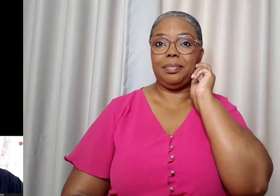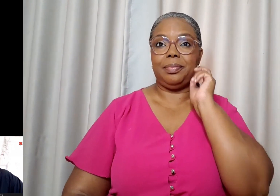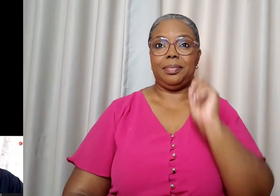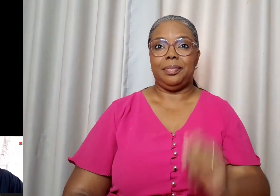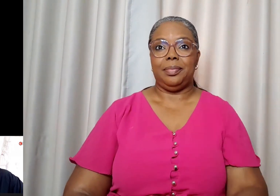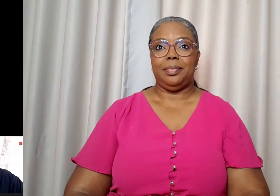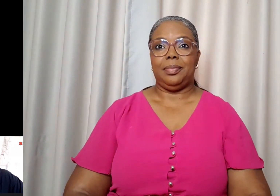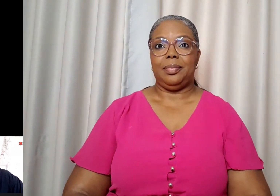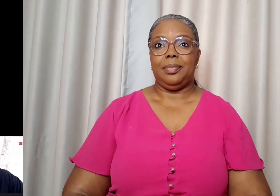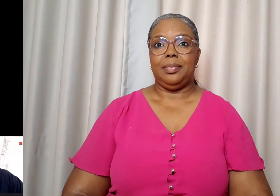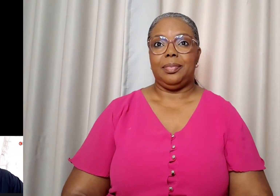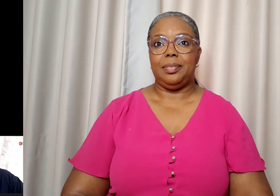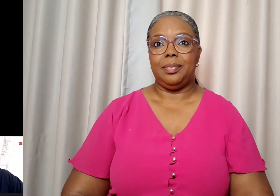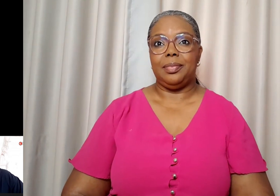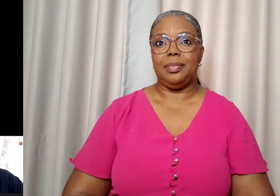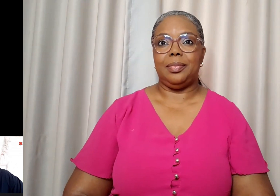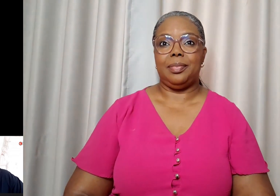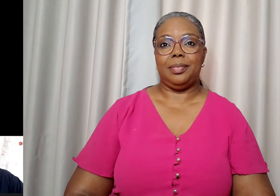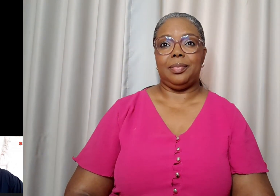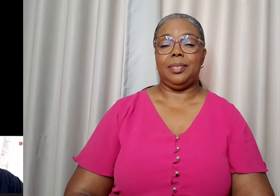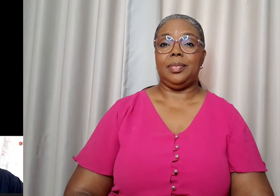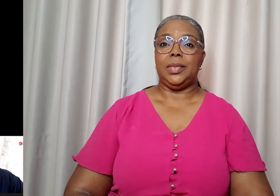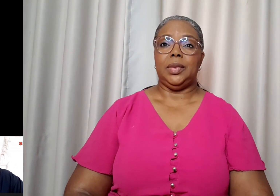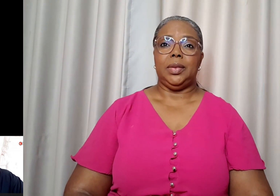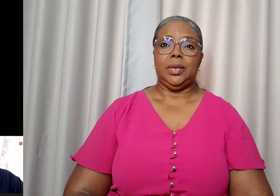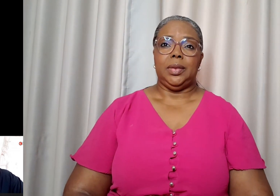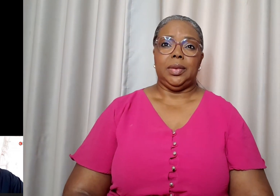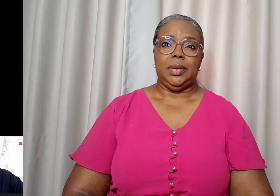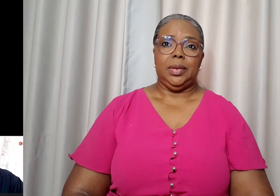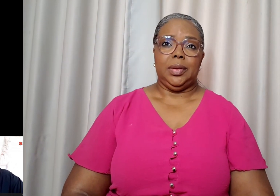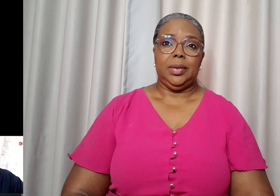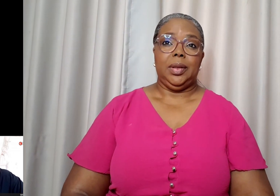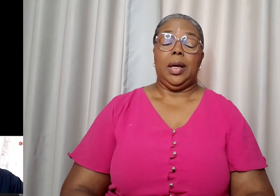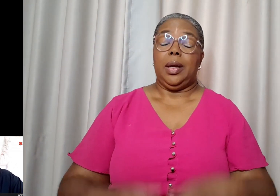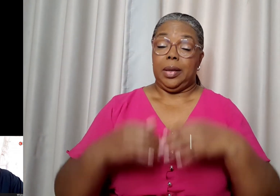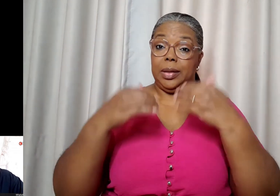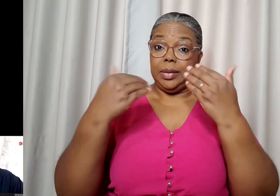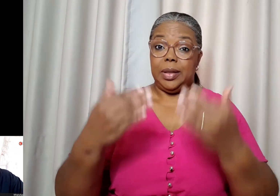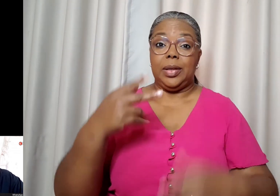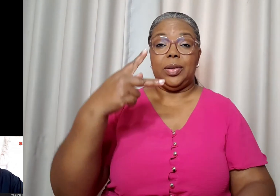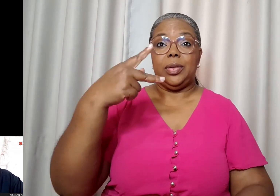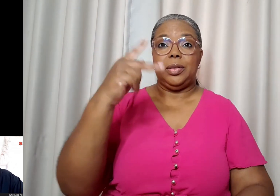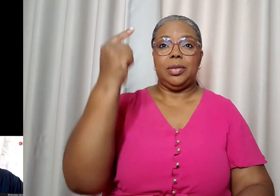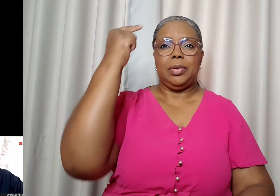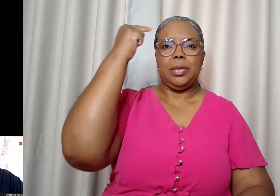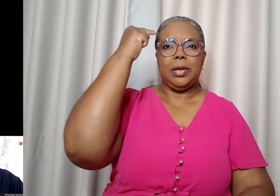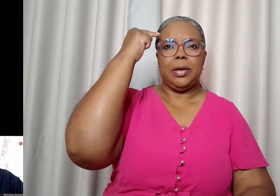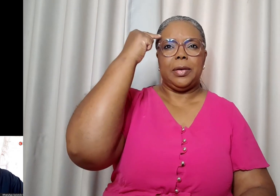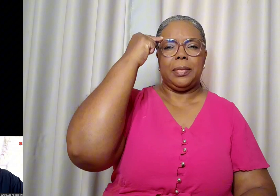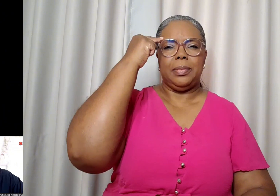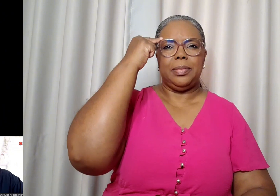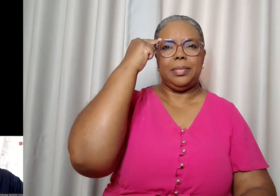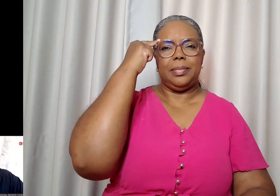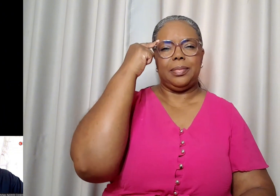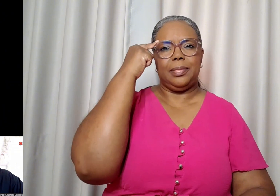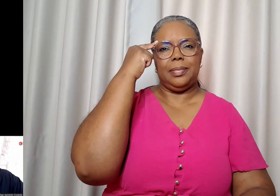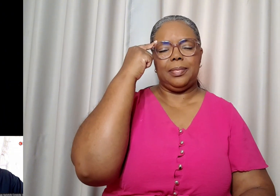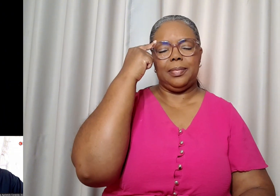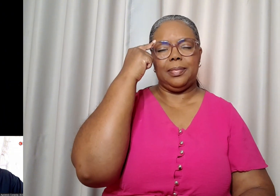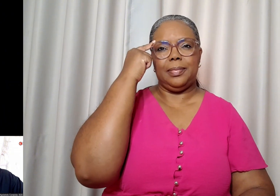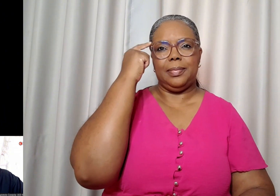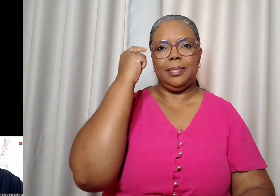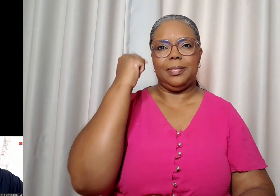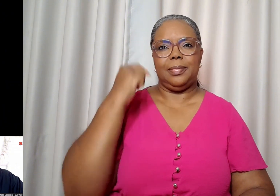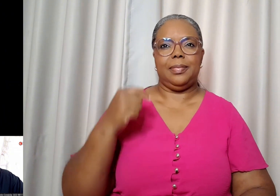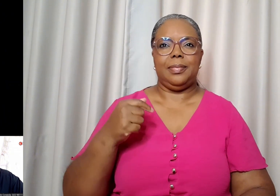Então, desmonta na tua mente esta visão de pobreza que plantaram